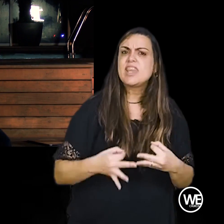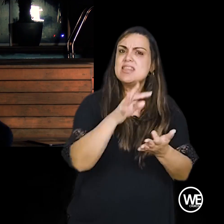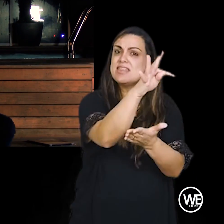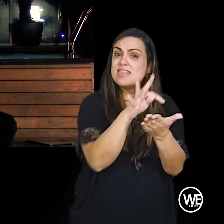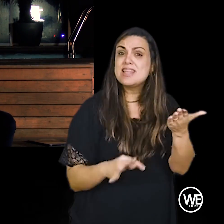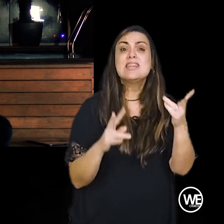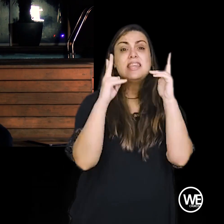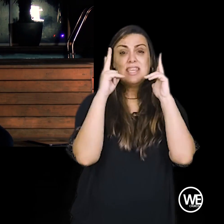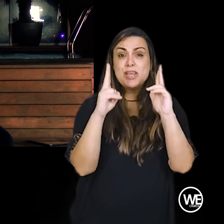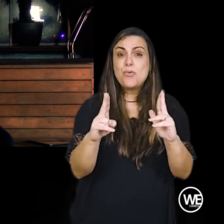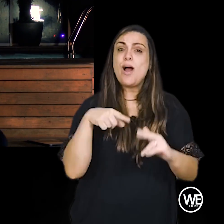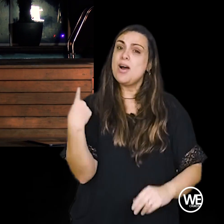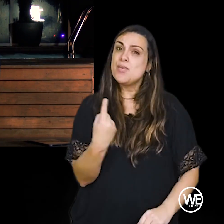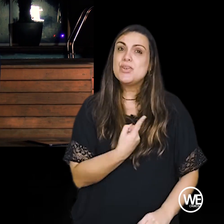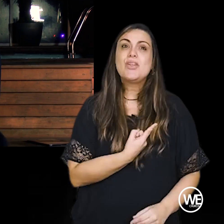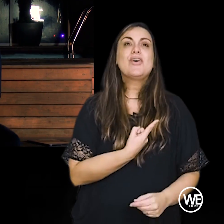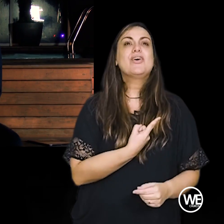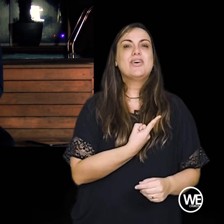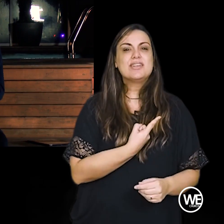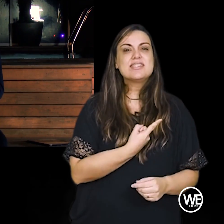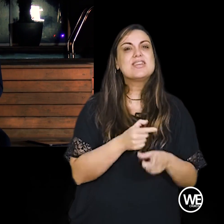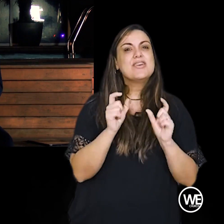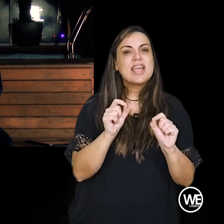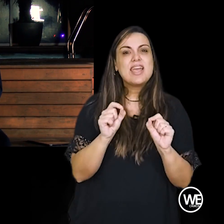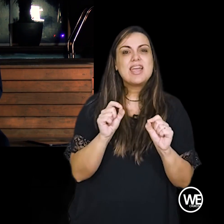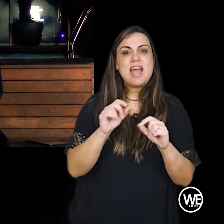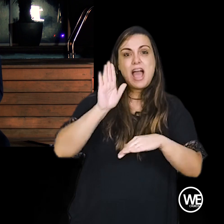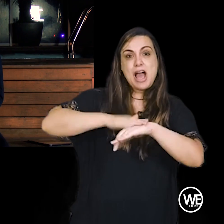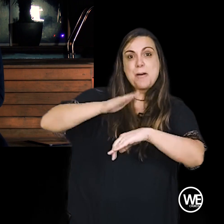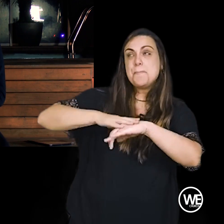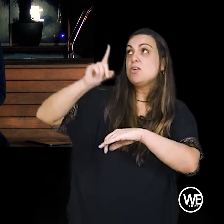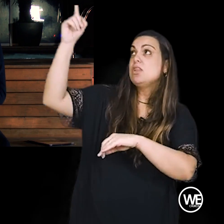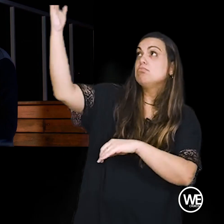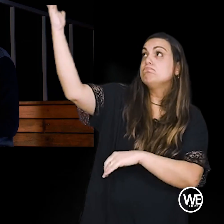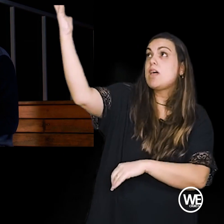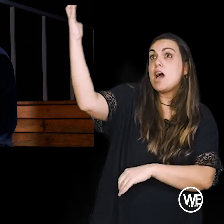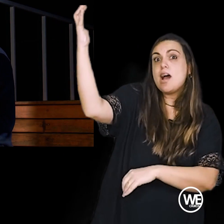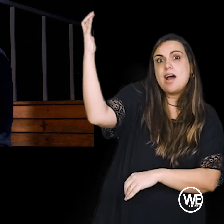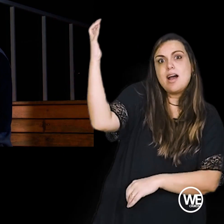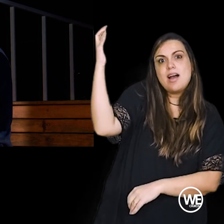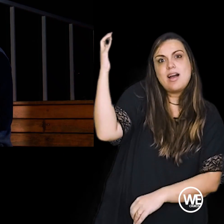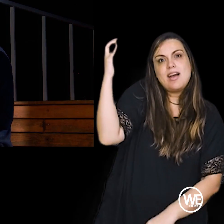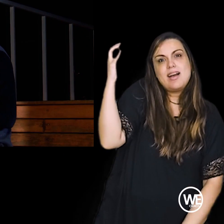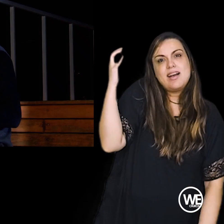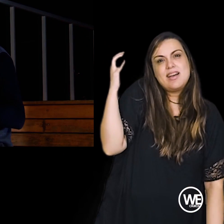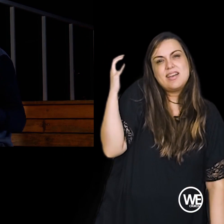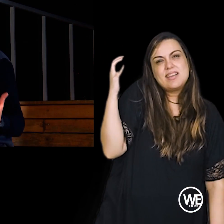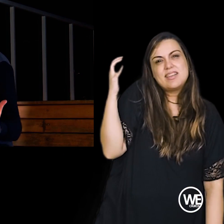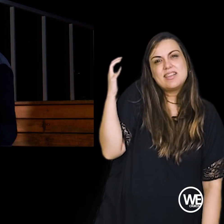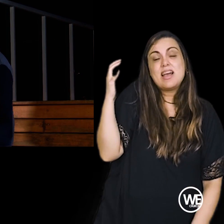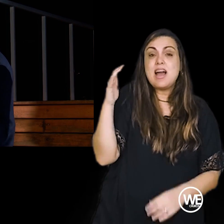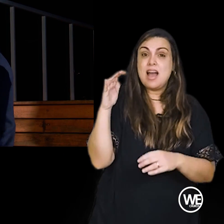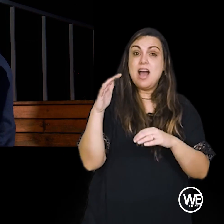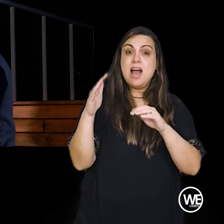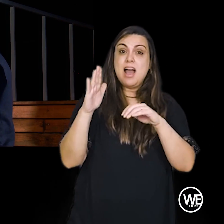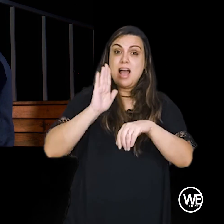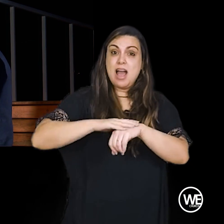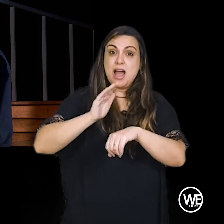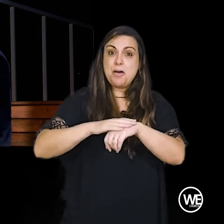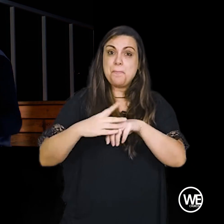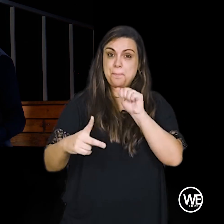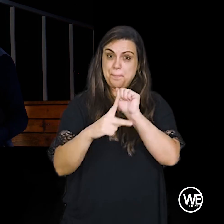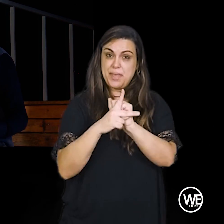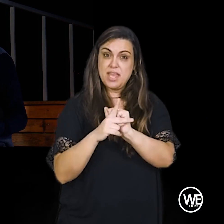porque é da mesma maneira nós devemos interpretá-lo. A mão de Deus vem do alto e a mão de Pedro